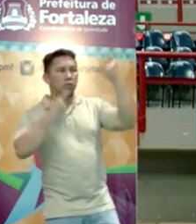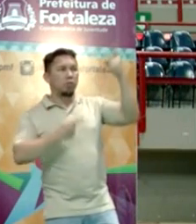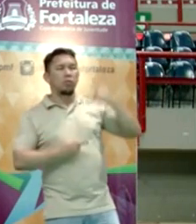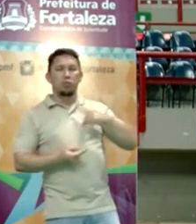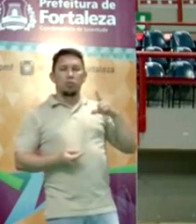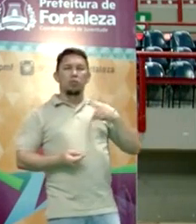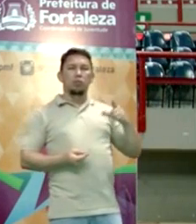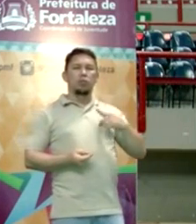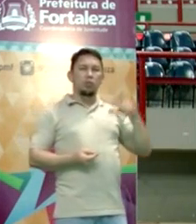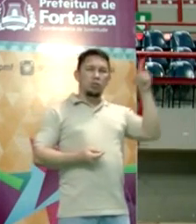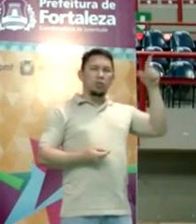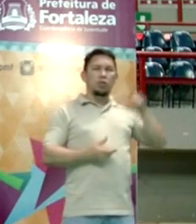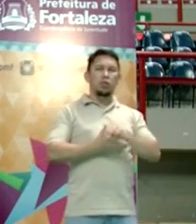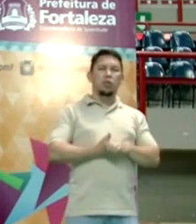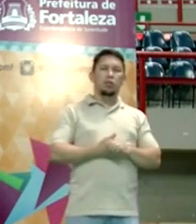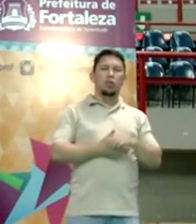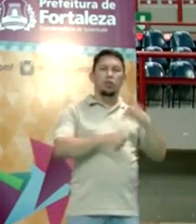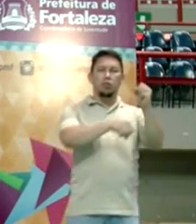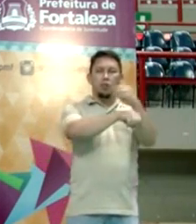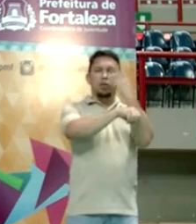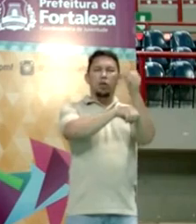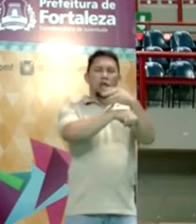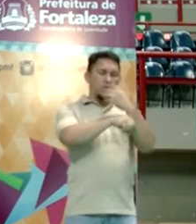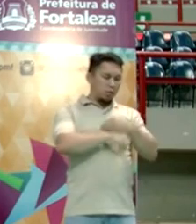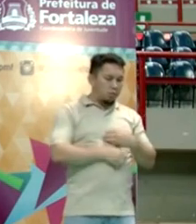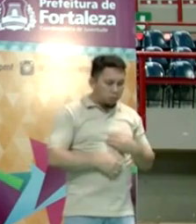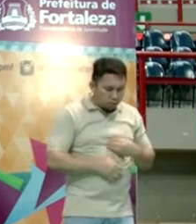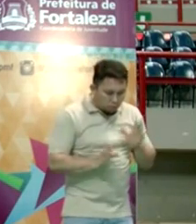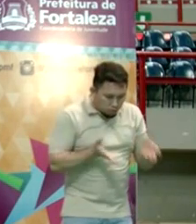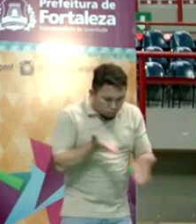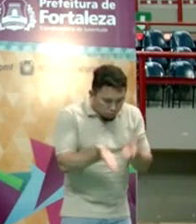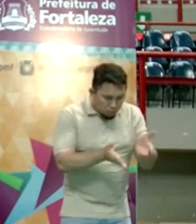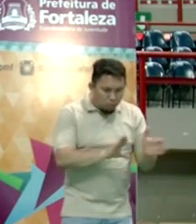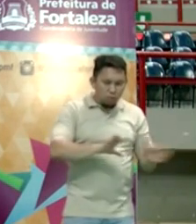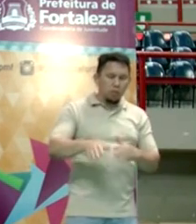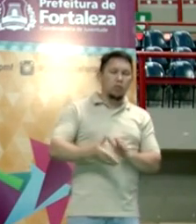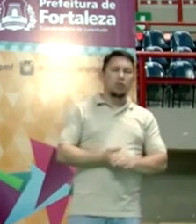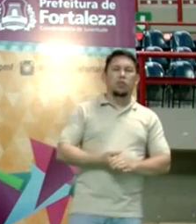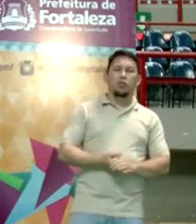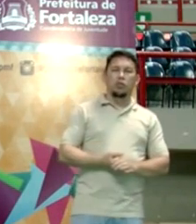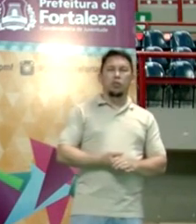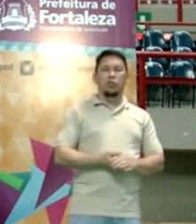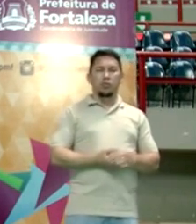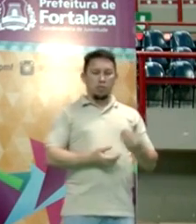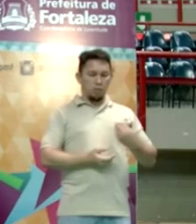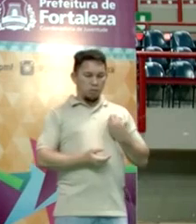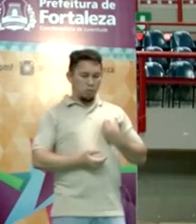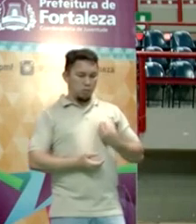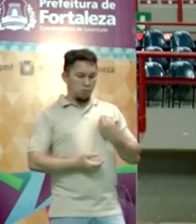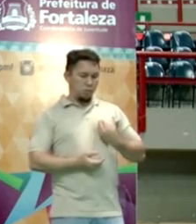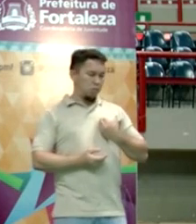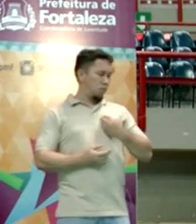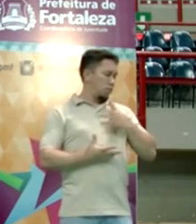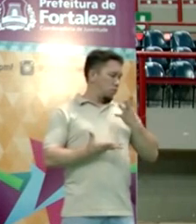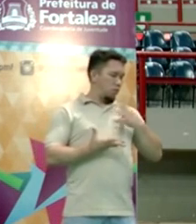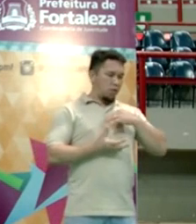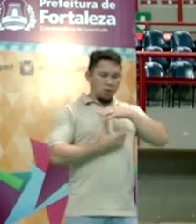foi atendida lá na ambulância. O correr da vida embrulha